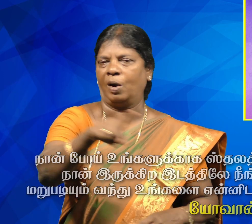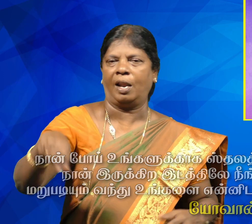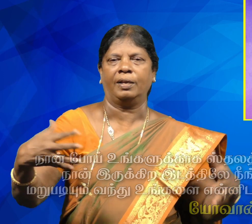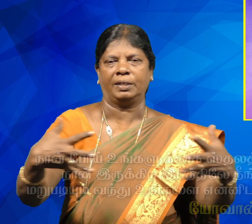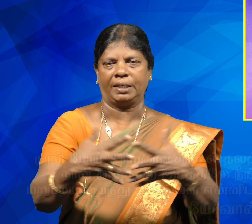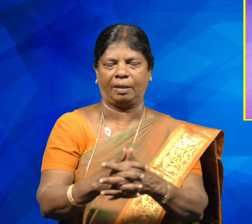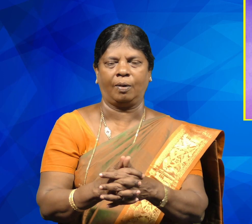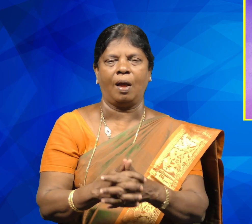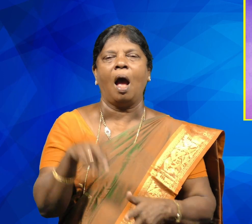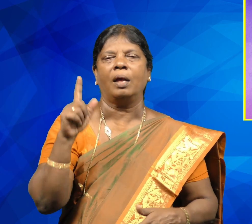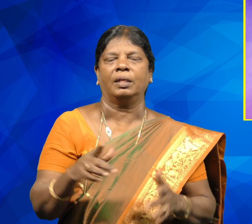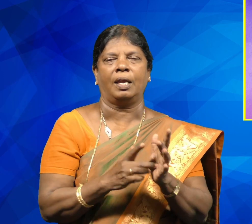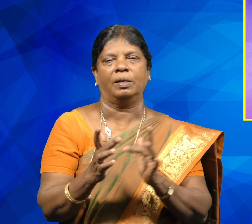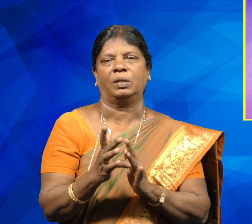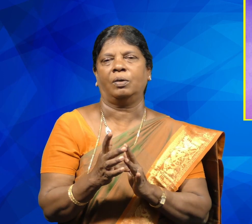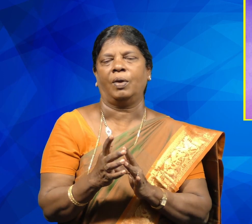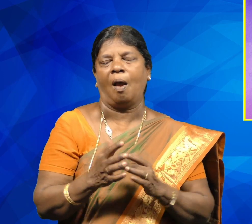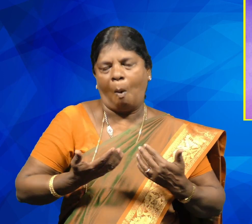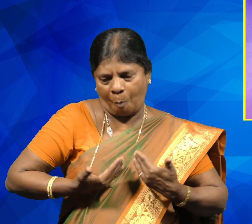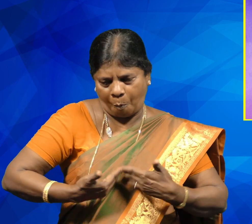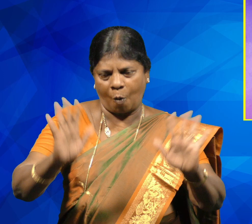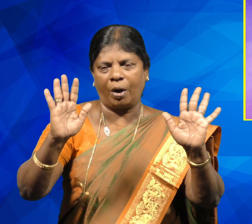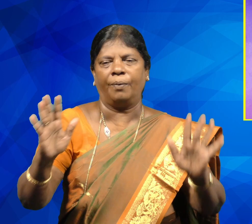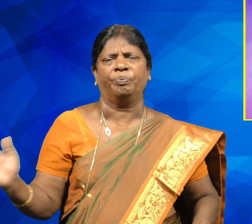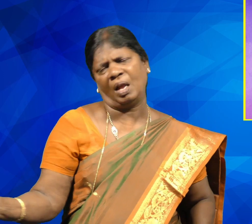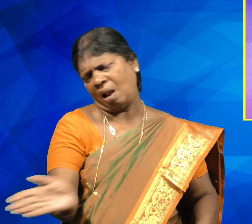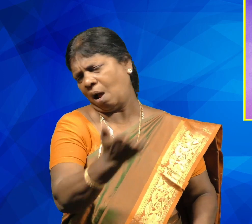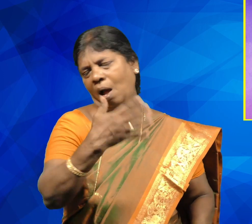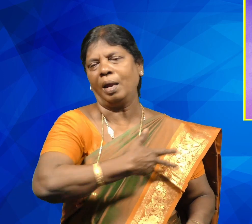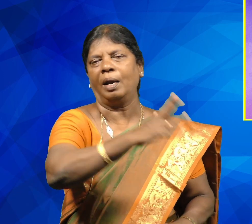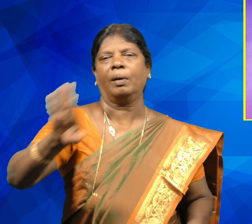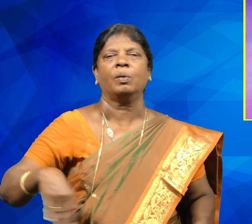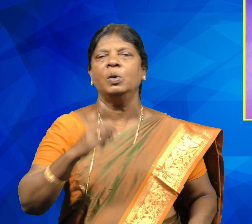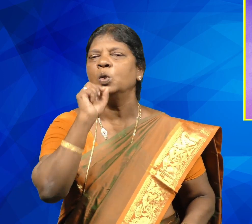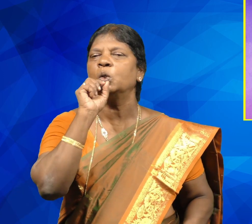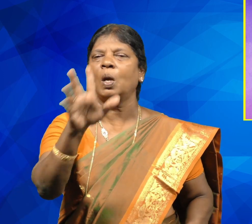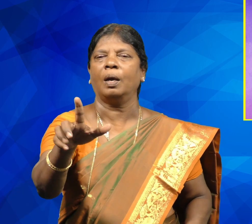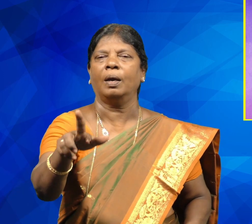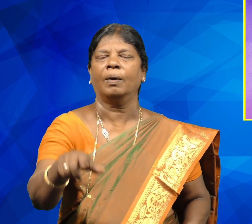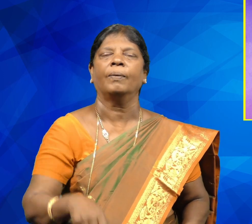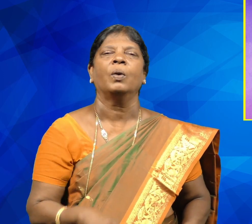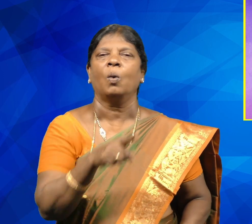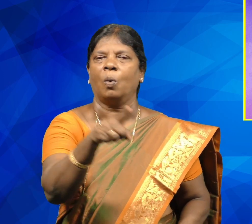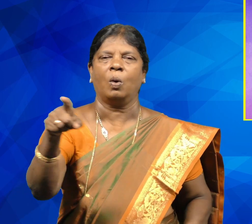சேர்த்து கொள்வேன். அந்த ஆண்டவரை இயேசு கிறிஸ்தான் சொன்னார், நீங்கள் புறப்பட்டு போய் எல்லா மக்களுக்கும்